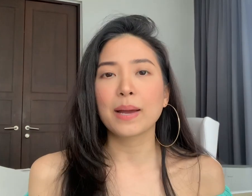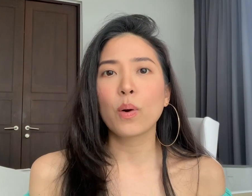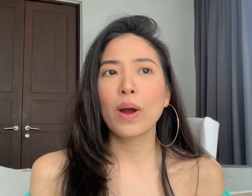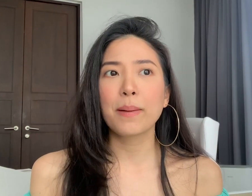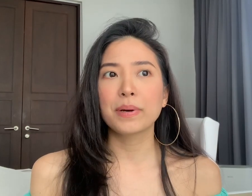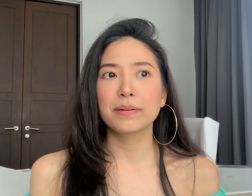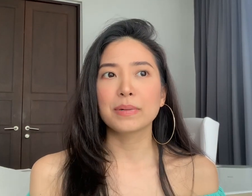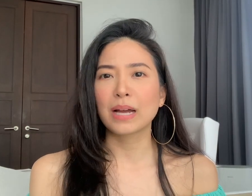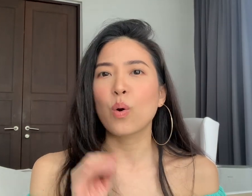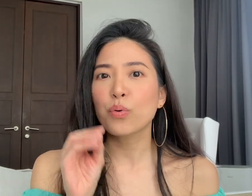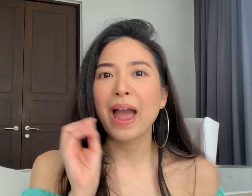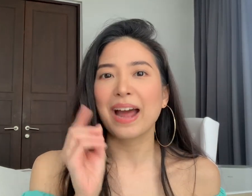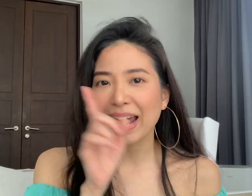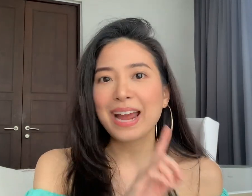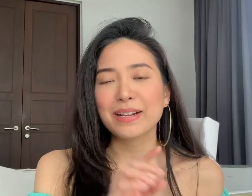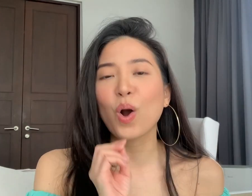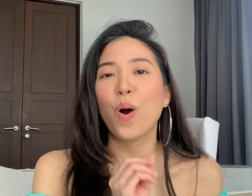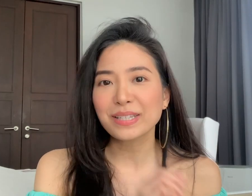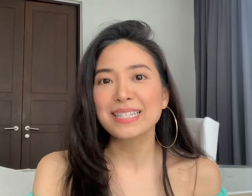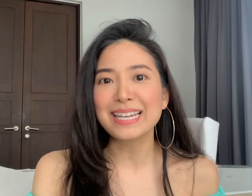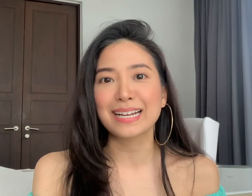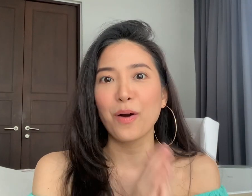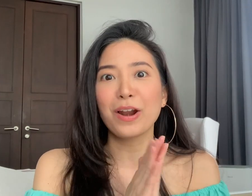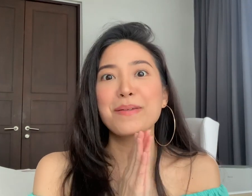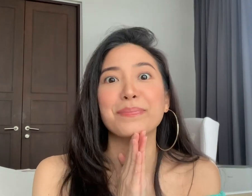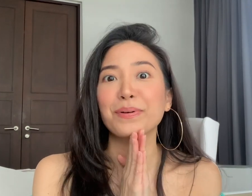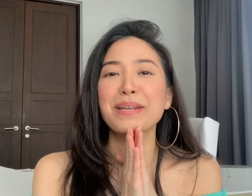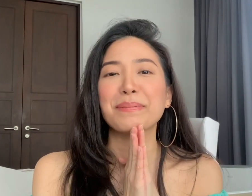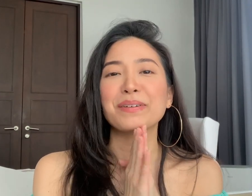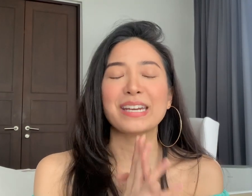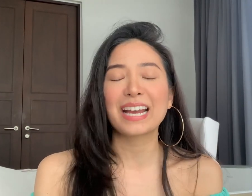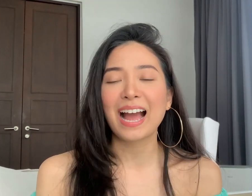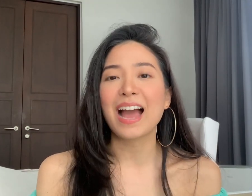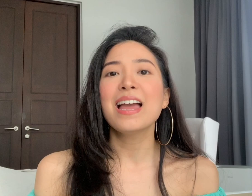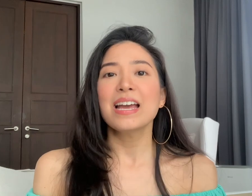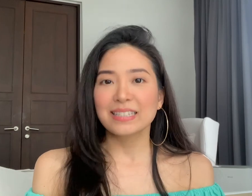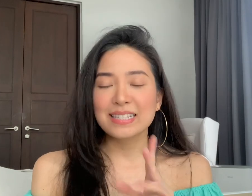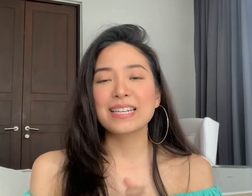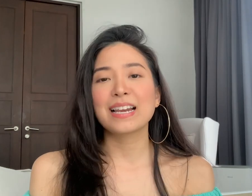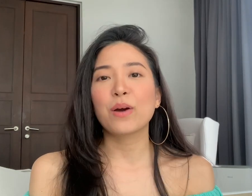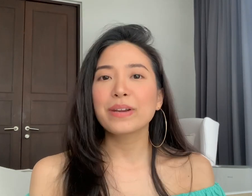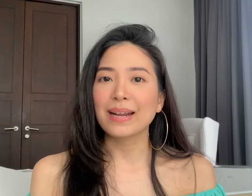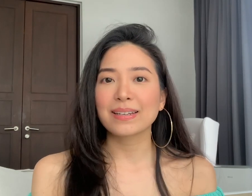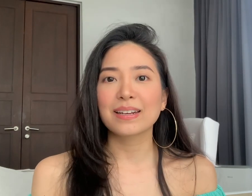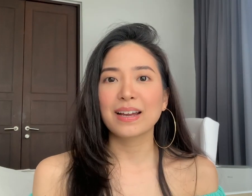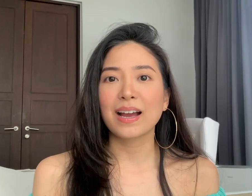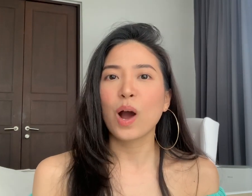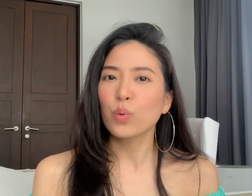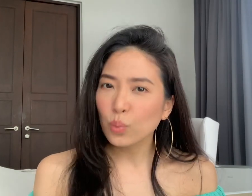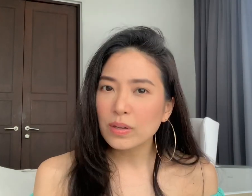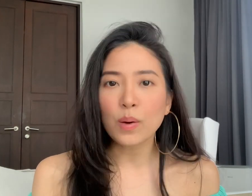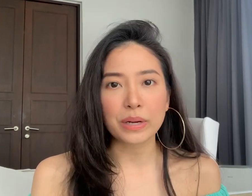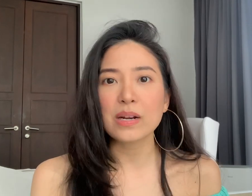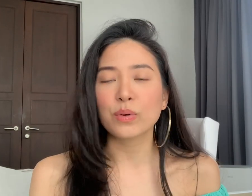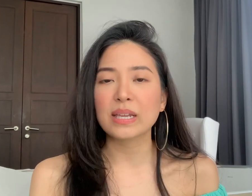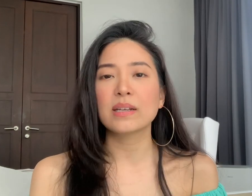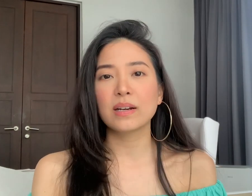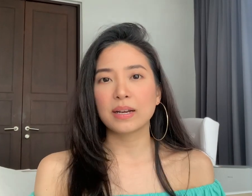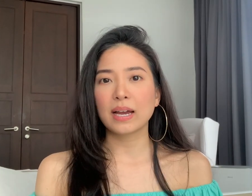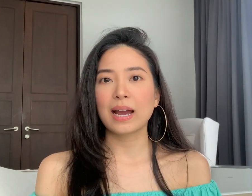เพราว่าเหมือนเขาคงอยากได้ของจิงๆเขาก็ตองรสวัสดีค่ะจรงๆแล้วเด็กนี้เขารู้เรื่องกที่เราคิดเยอะเลยนะคะ